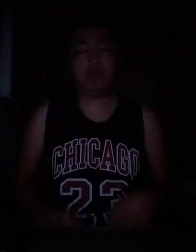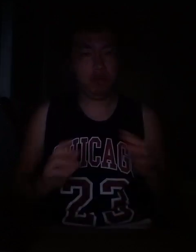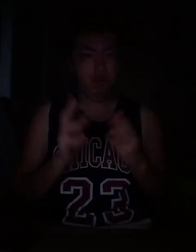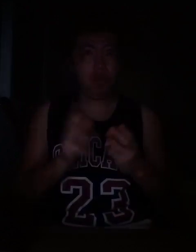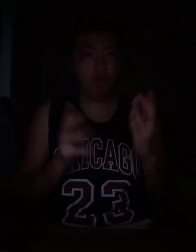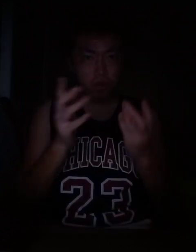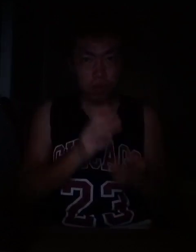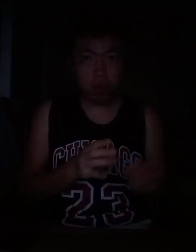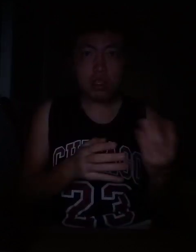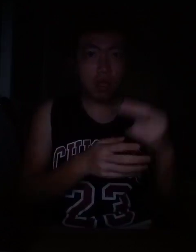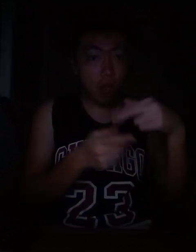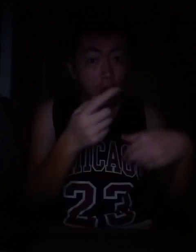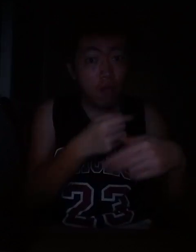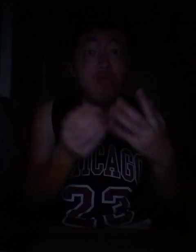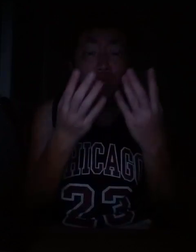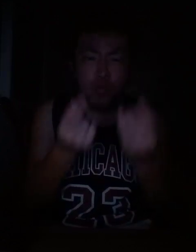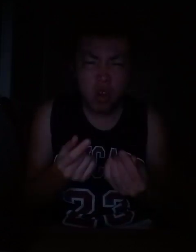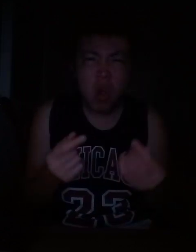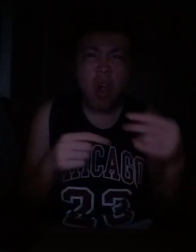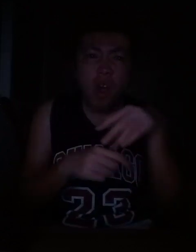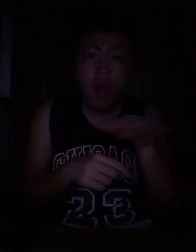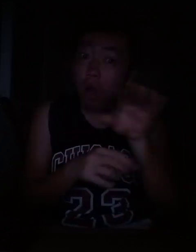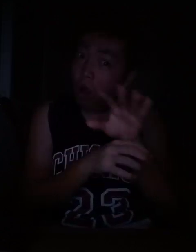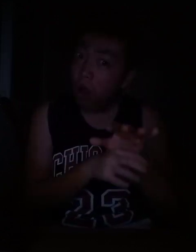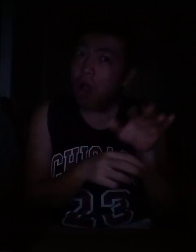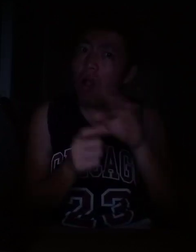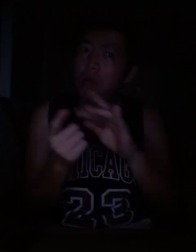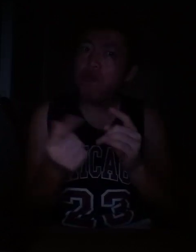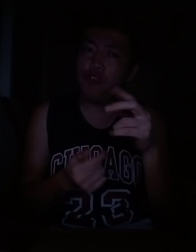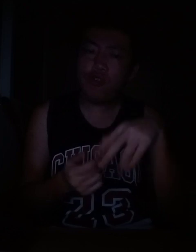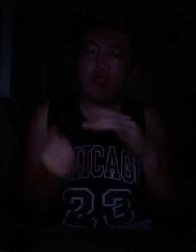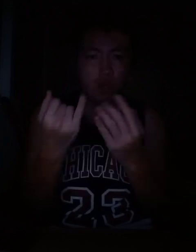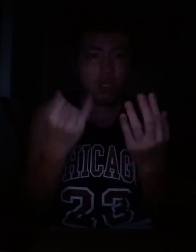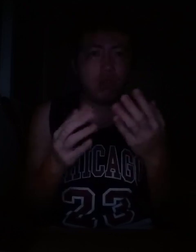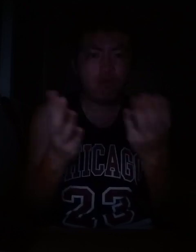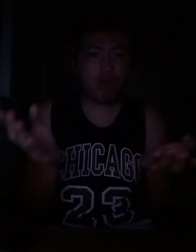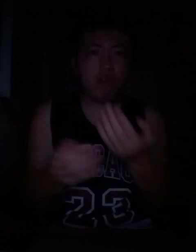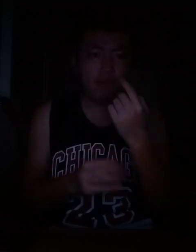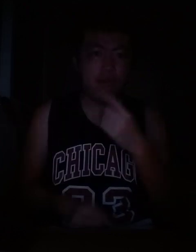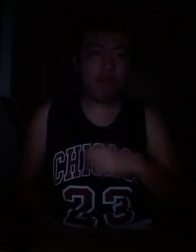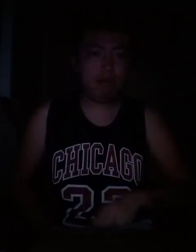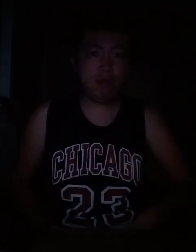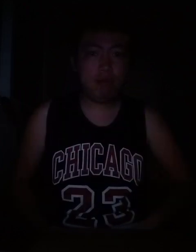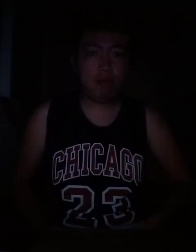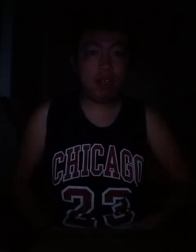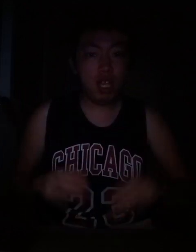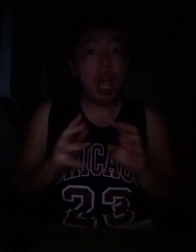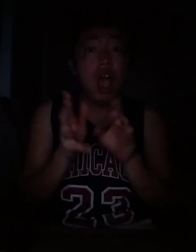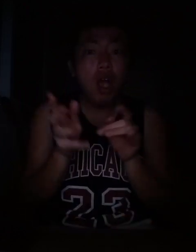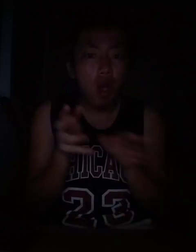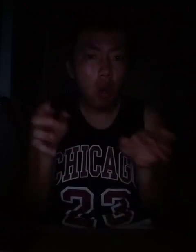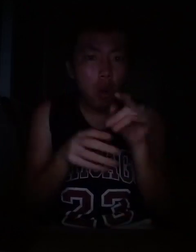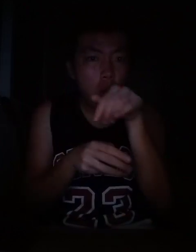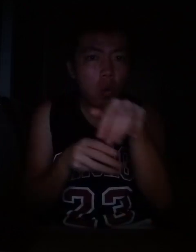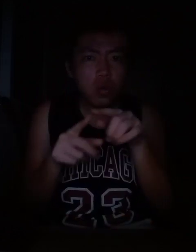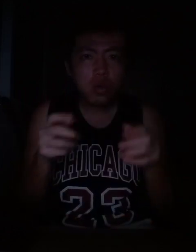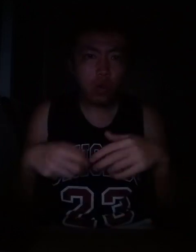동서와 남북을 잇는 도로에도 예산 7,886억 원이 투입됐습니다. 신항만의 고속도로와 철도까지